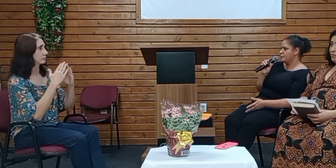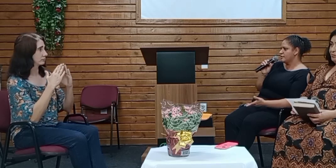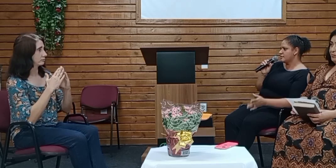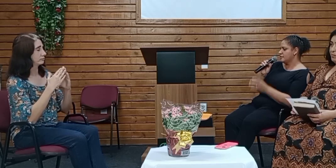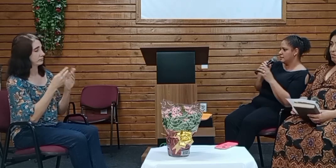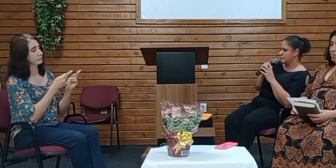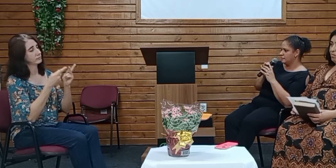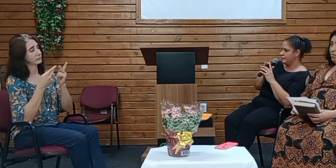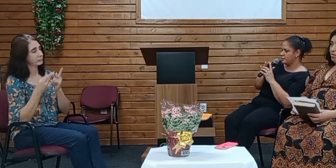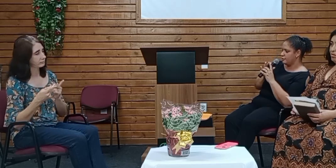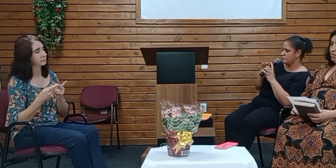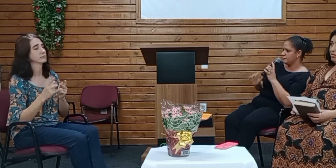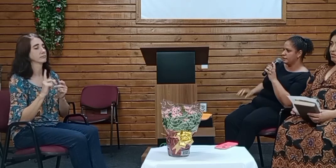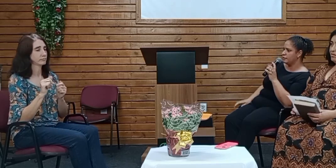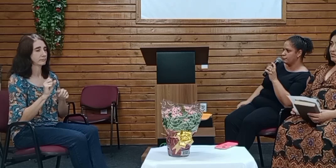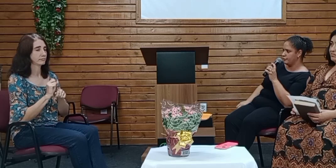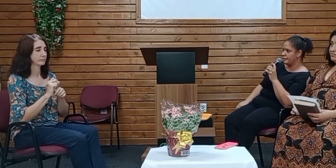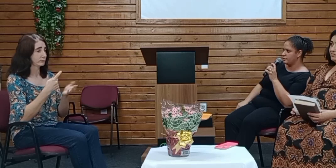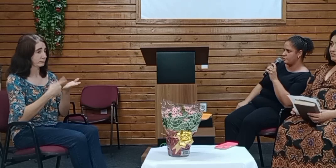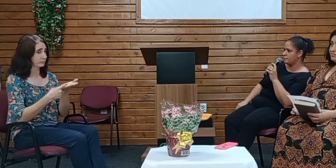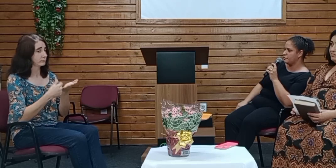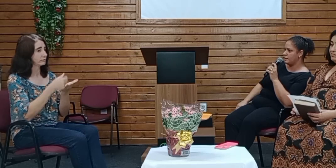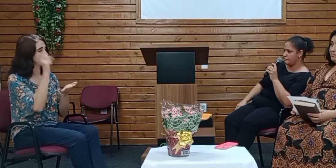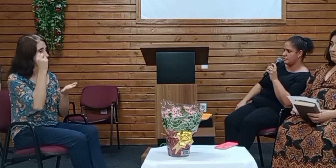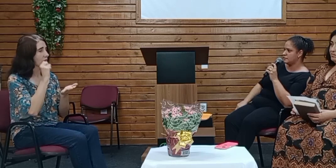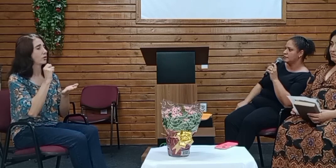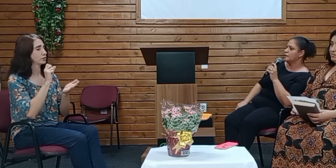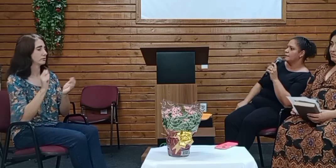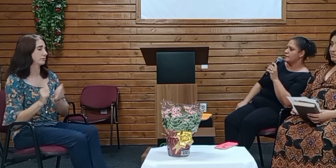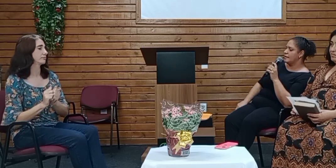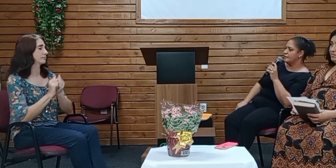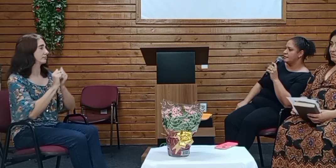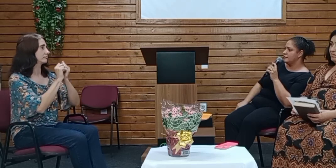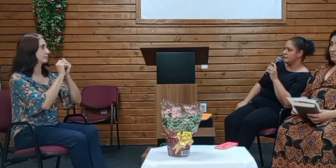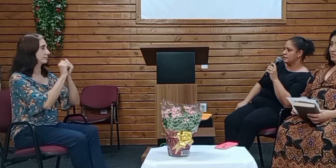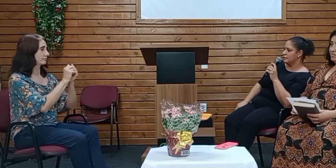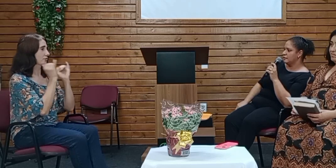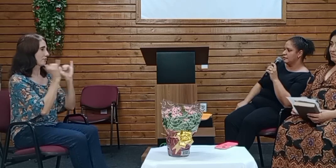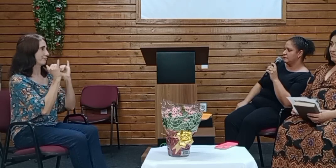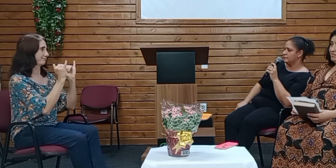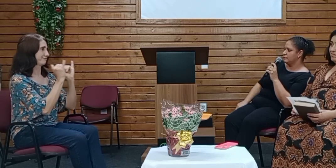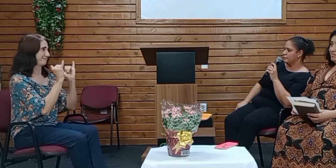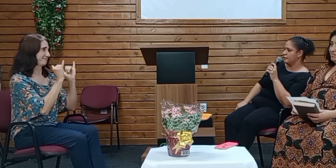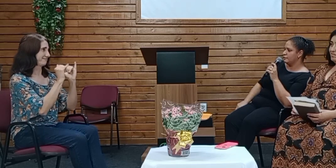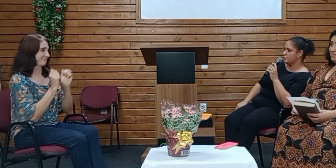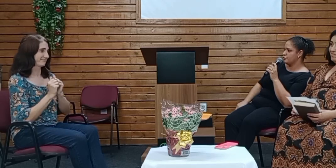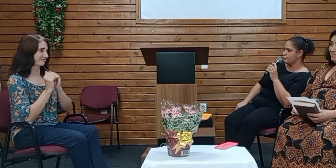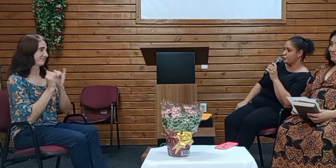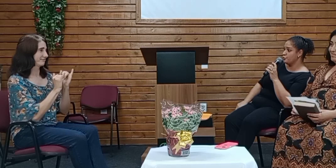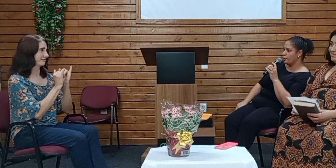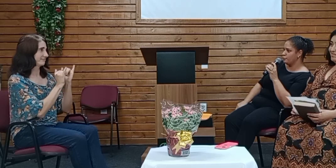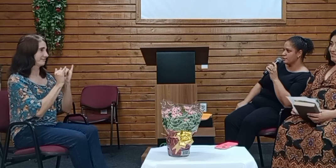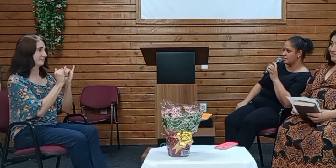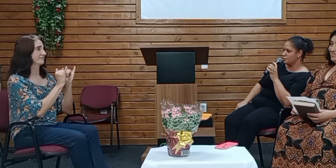fiquei, mas nesse final de semana que eu fui na igreja pela primeira vez. E aí a gente foi